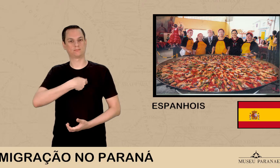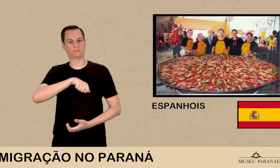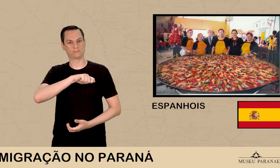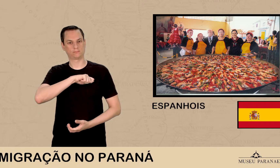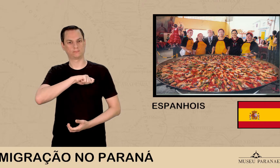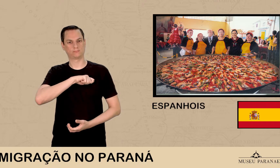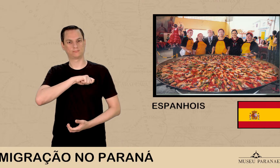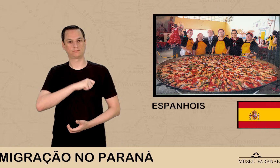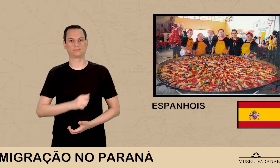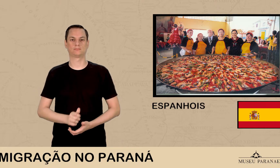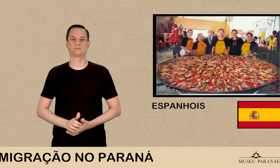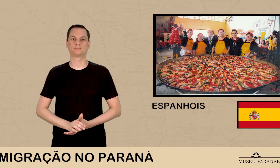espanhóis,